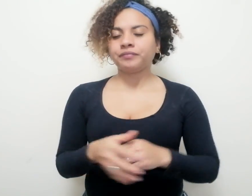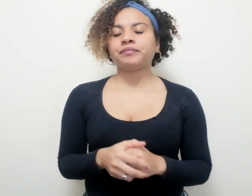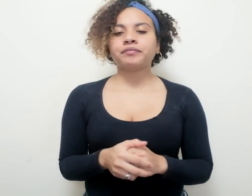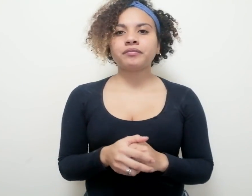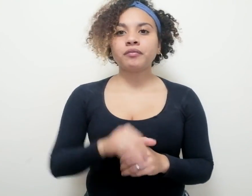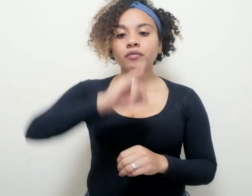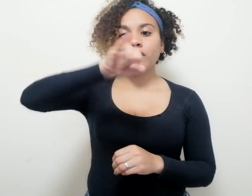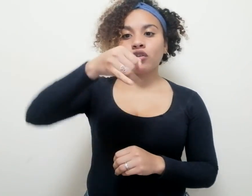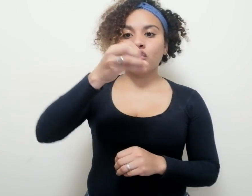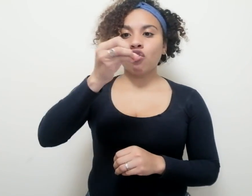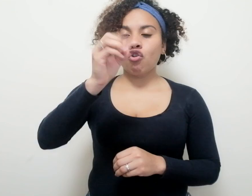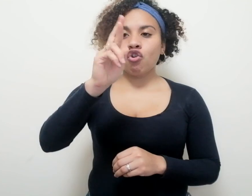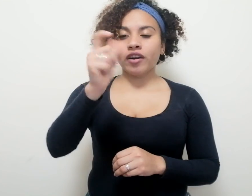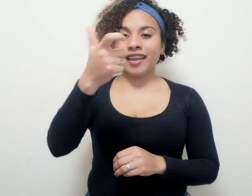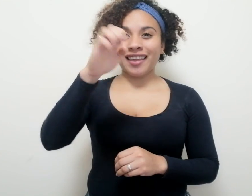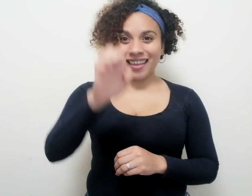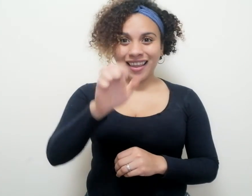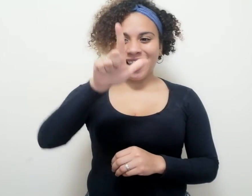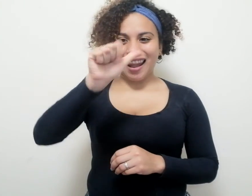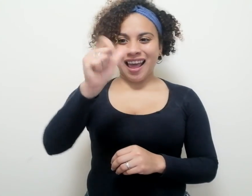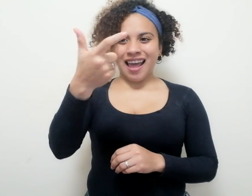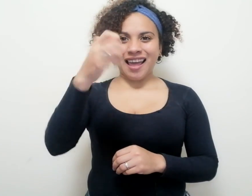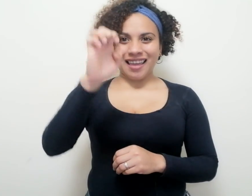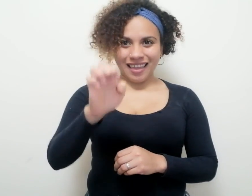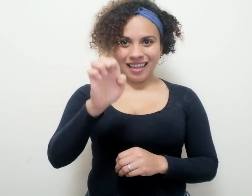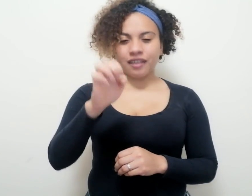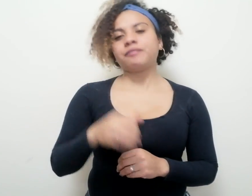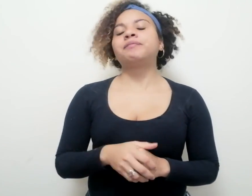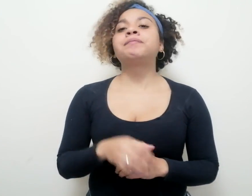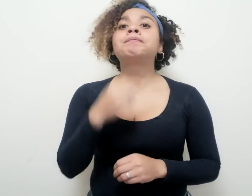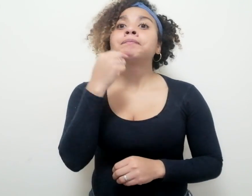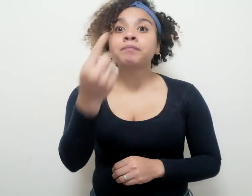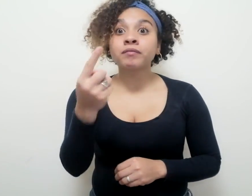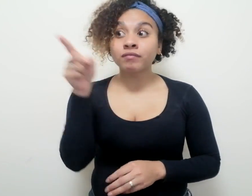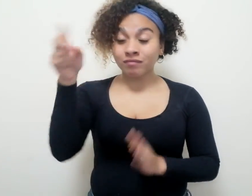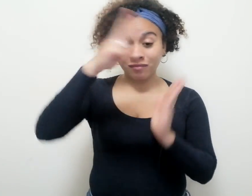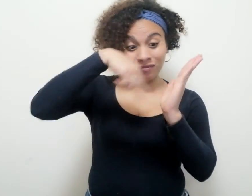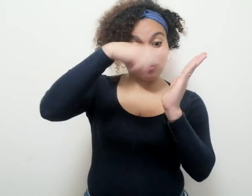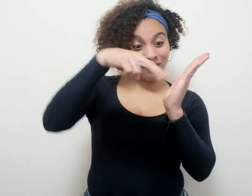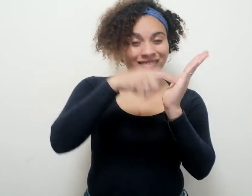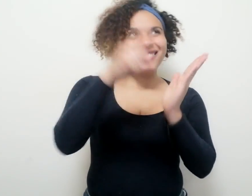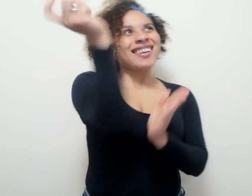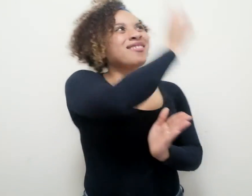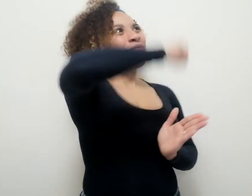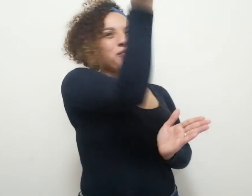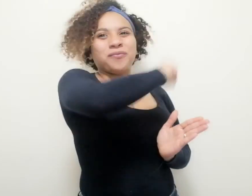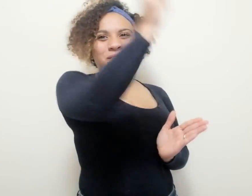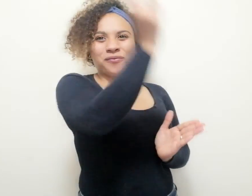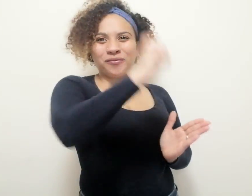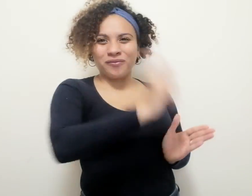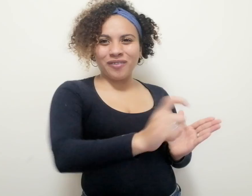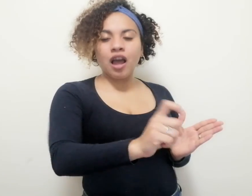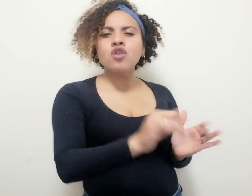Jorge Enrique Lagui dice que el texto de los grafitis, como una nube de